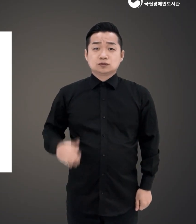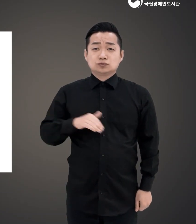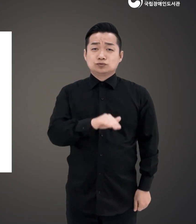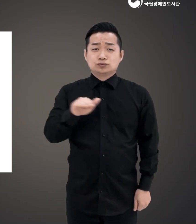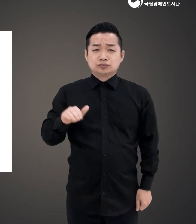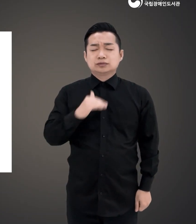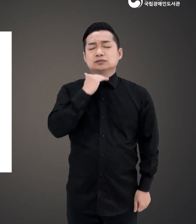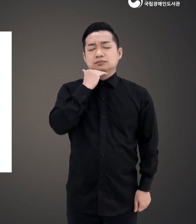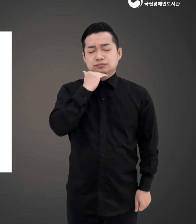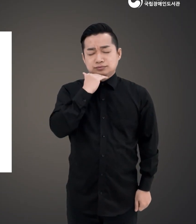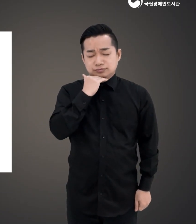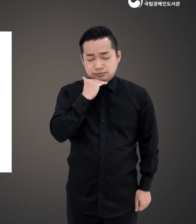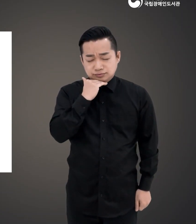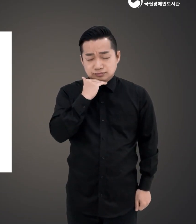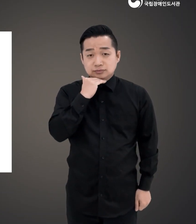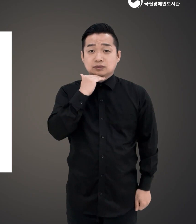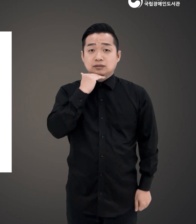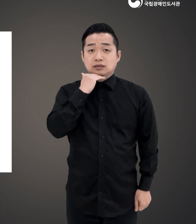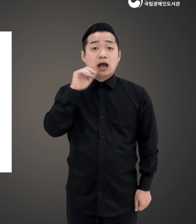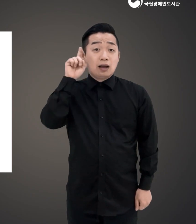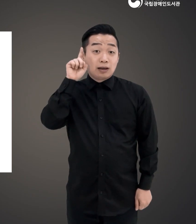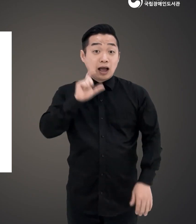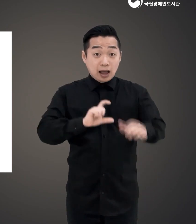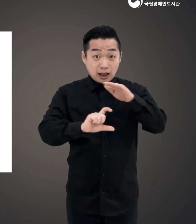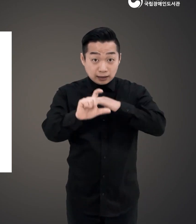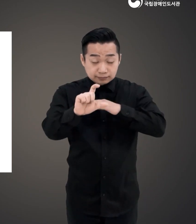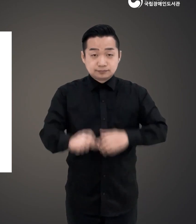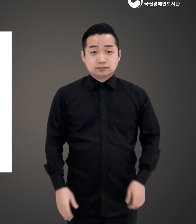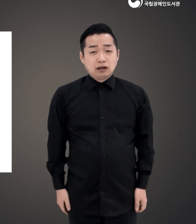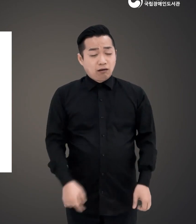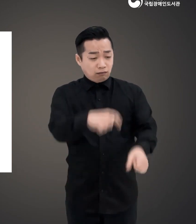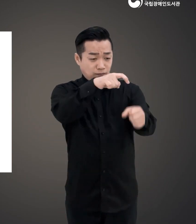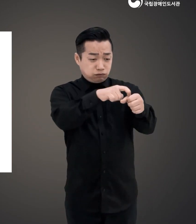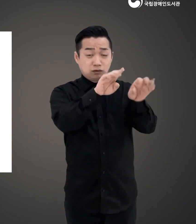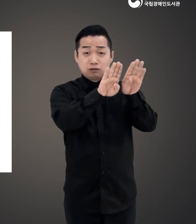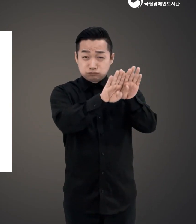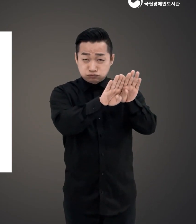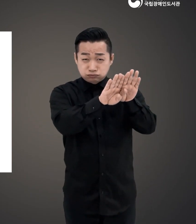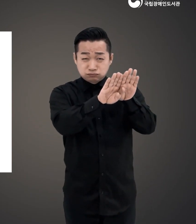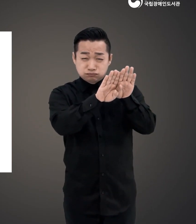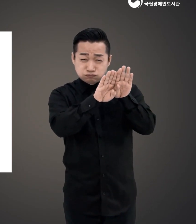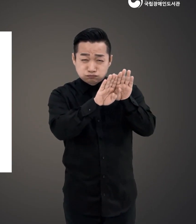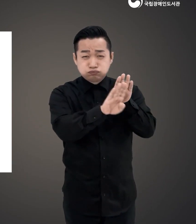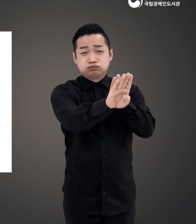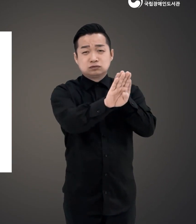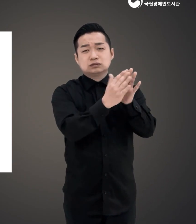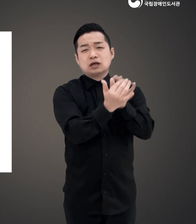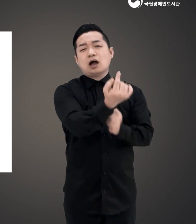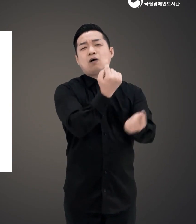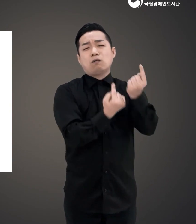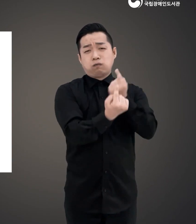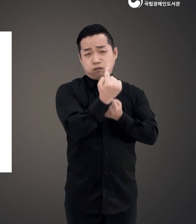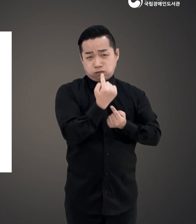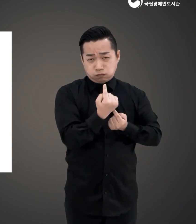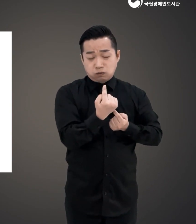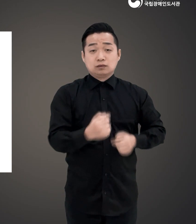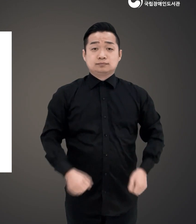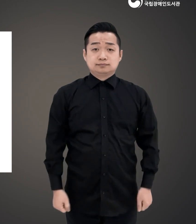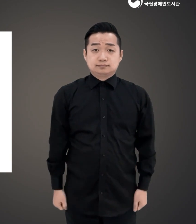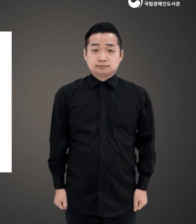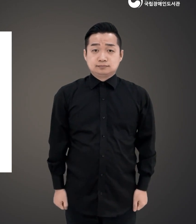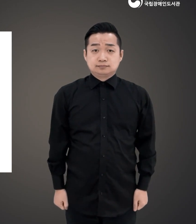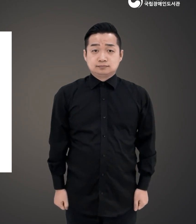우린 기다린다. 매일 아침 잠긴 문을 열고 사람들이